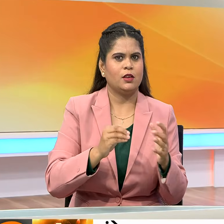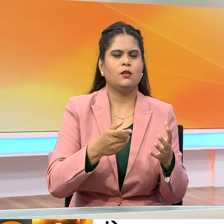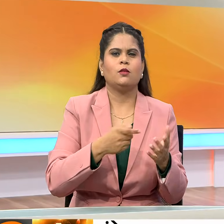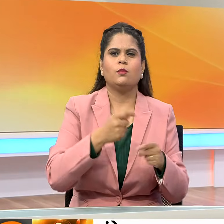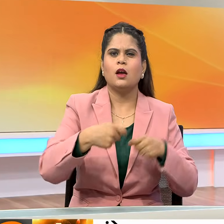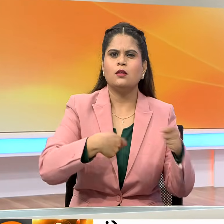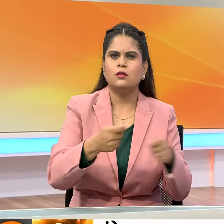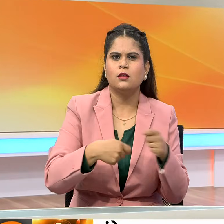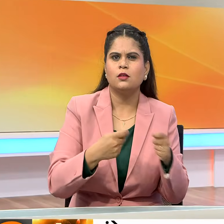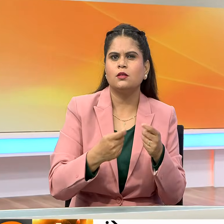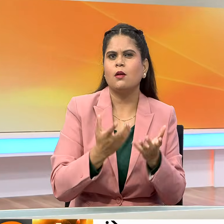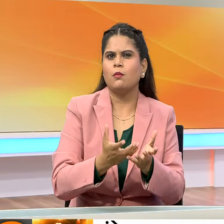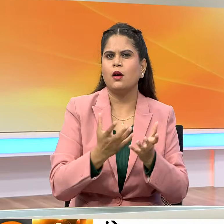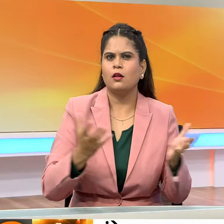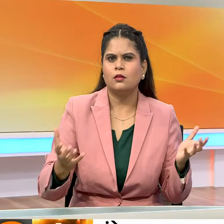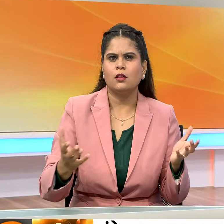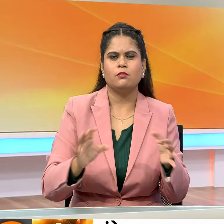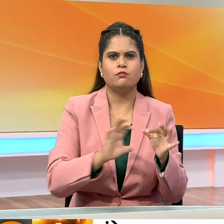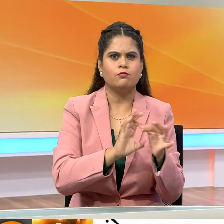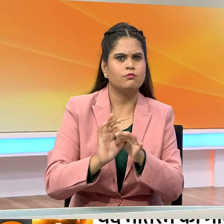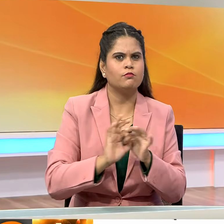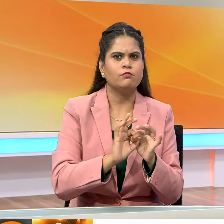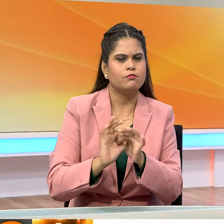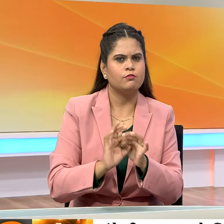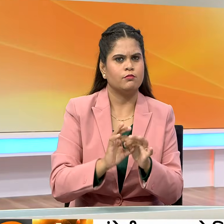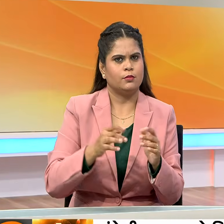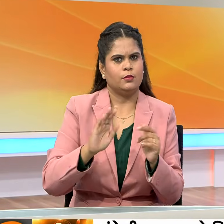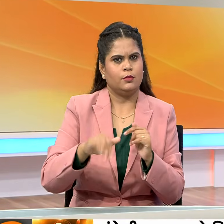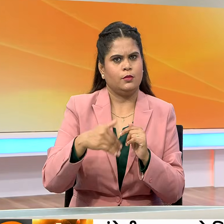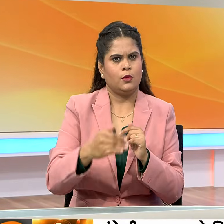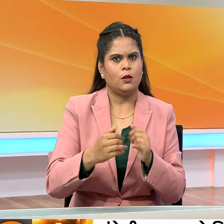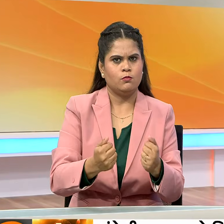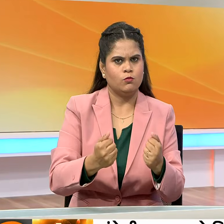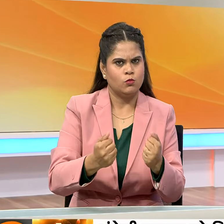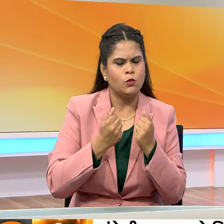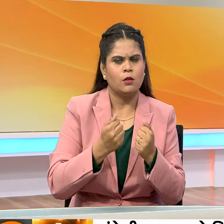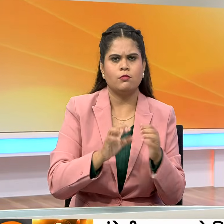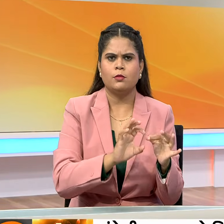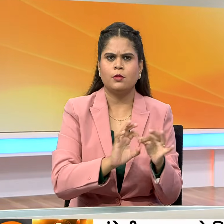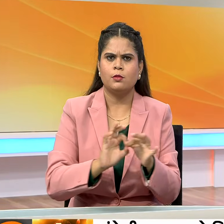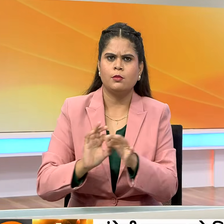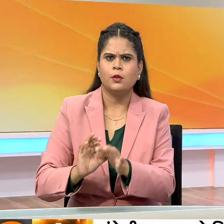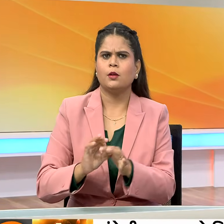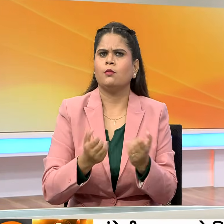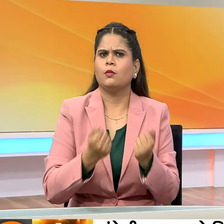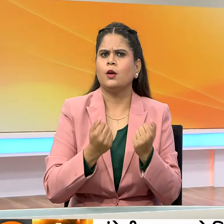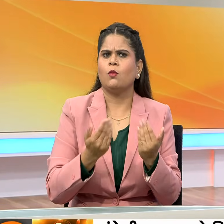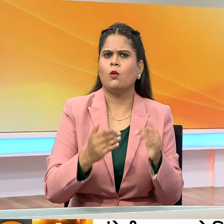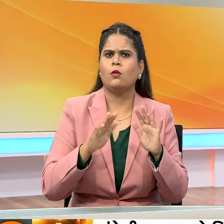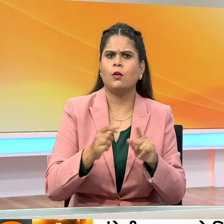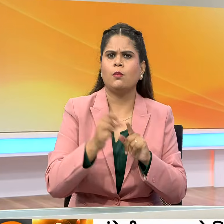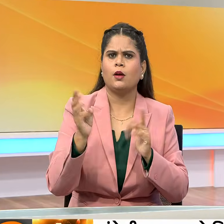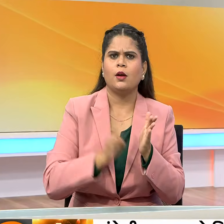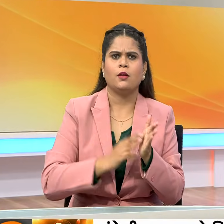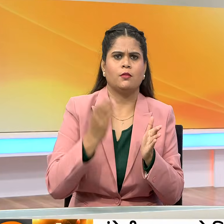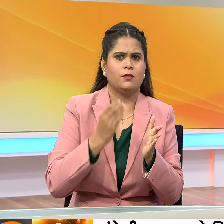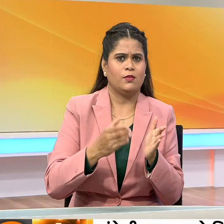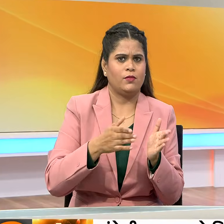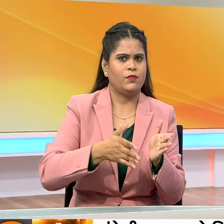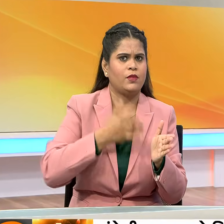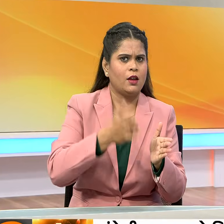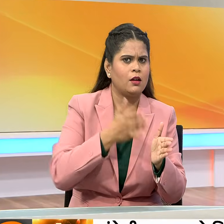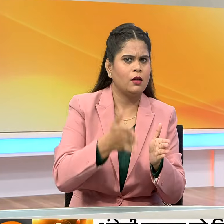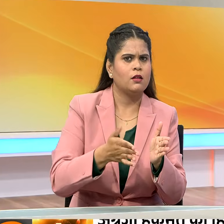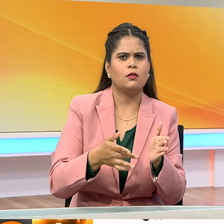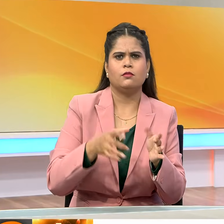लोकेशन, लॉजिस्टिक्स नेटवर्क और मजबूत सप्लाई चेन की योजना बनाने में मदद मिलेगी। PM गतिशक्ति में रेलवे, सड़क, बंदरगाह